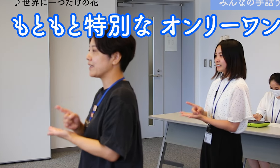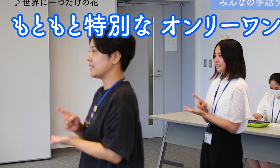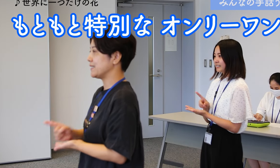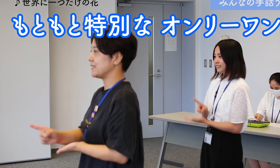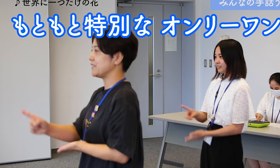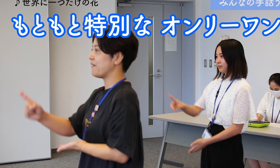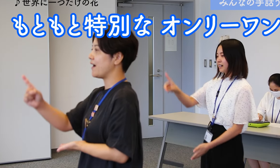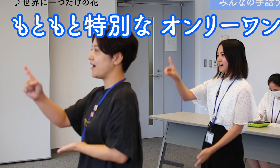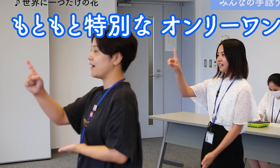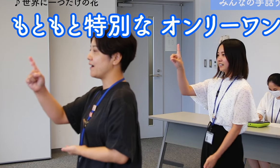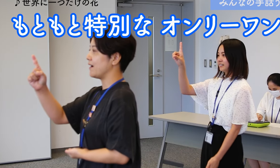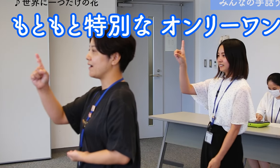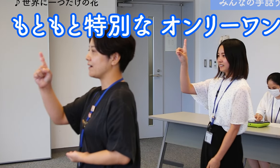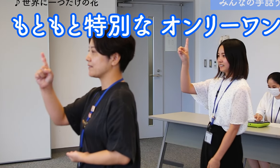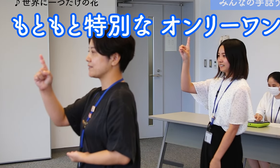リーワン。